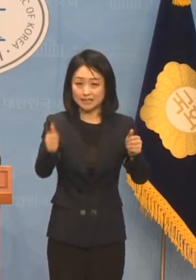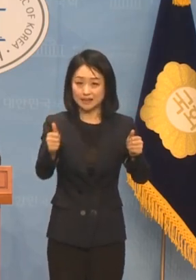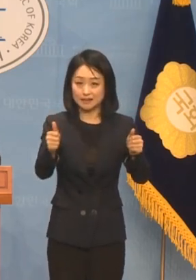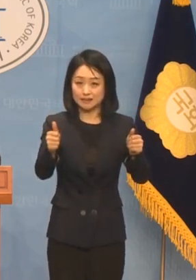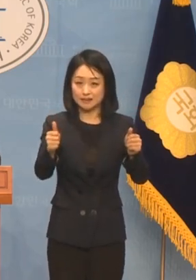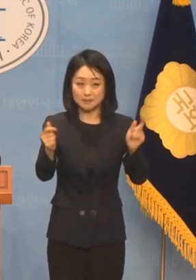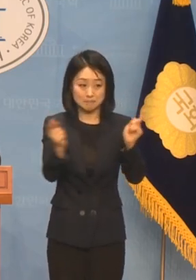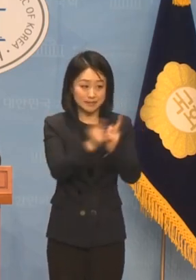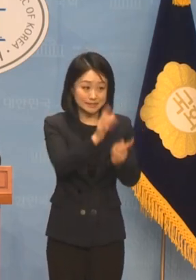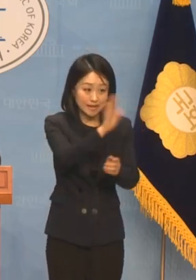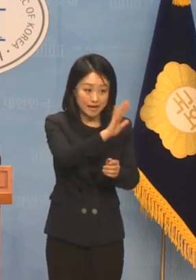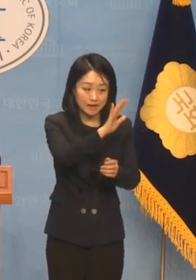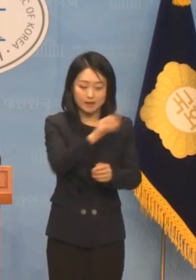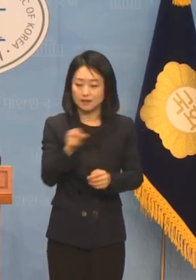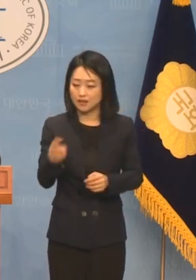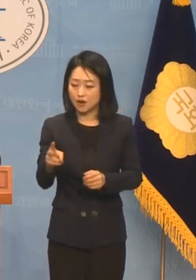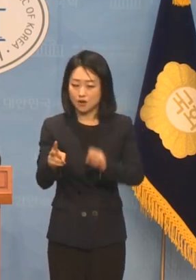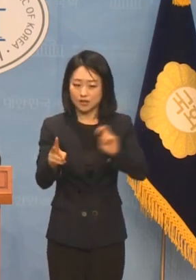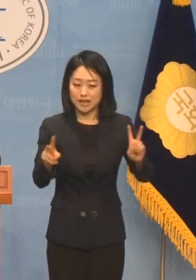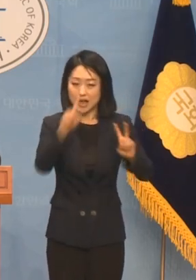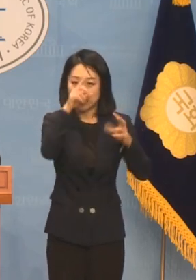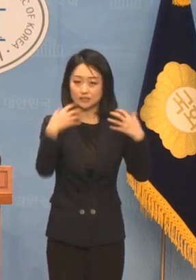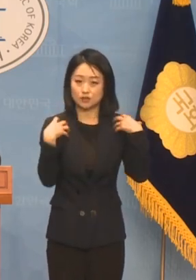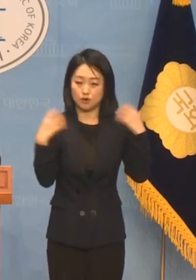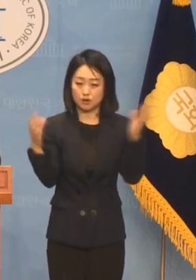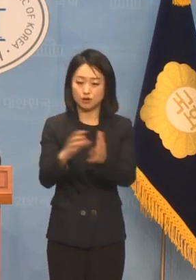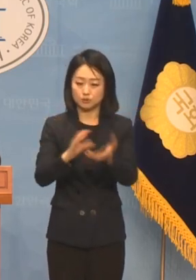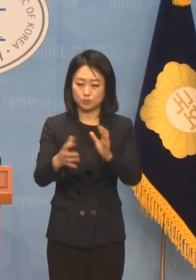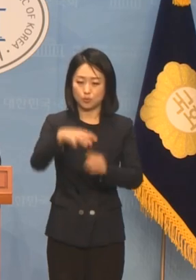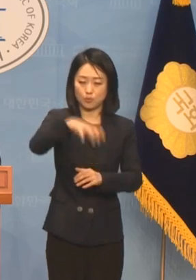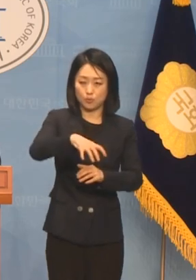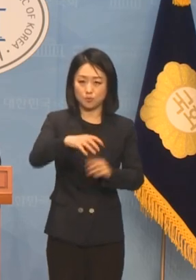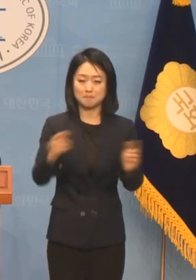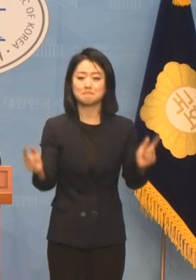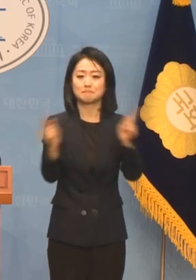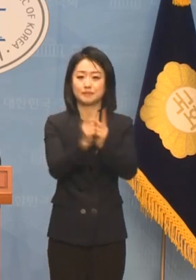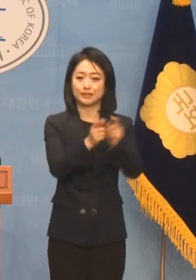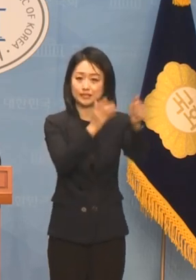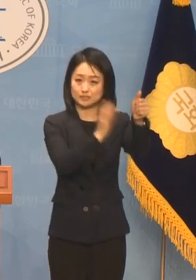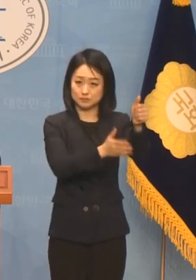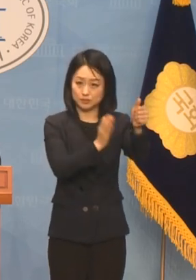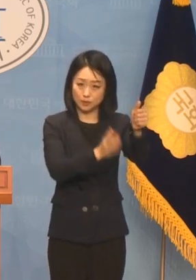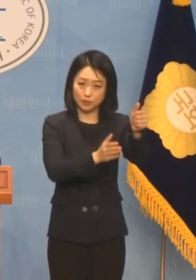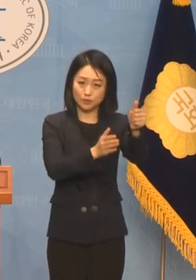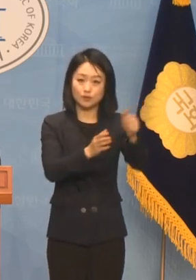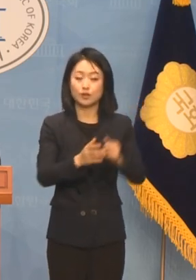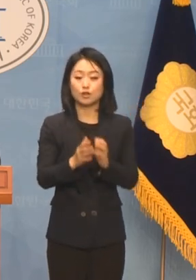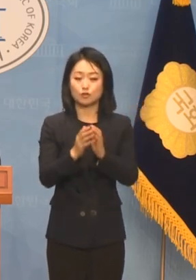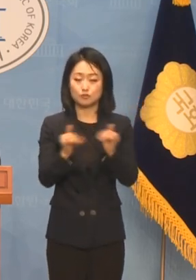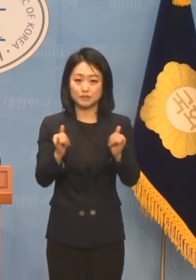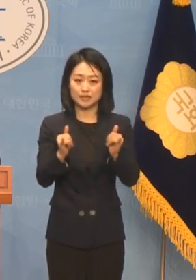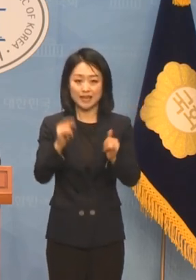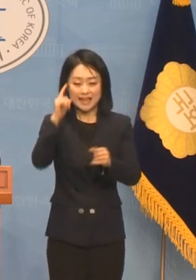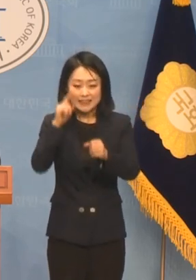꺼려진다면 여야정 협의체를 꾸려서 논의하면 됩니다. 그게